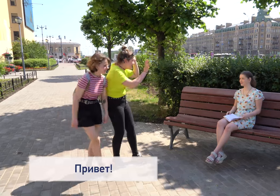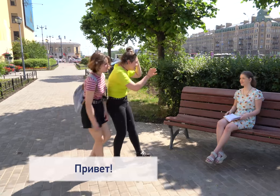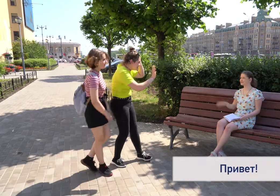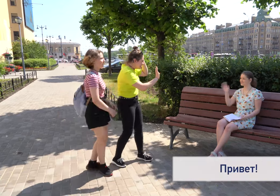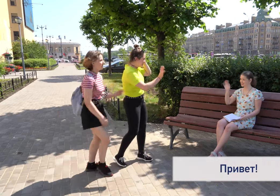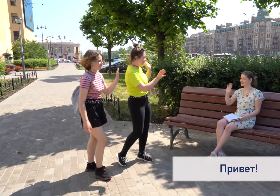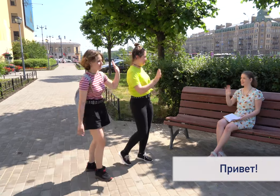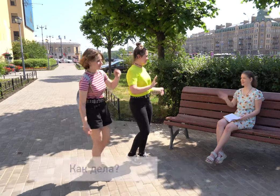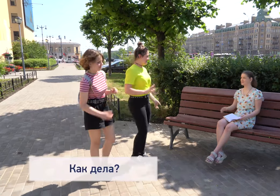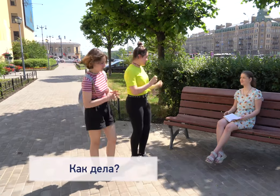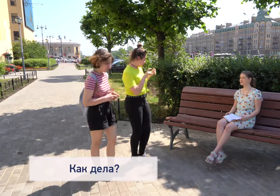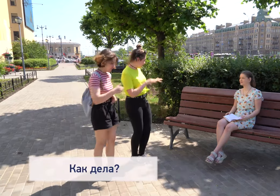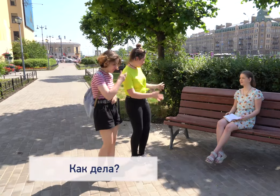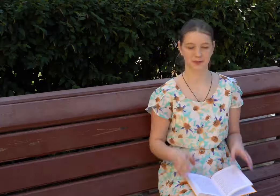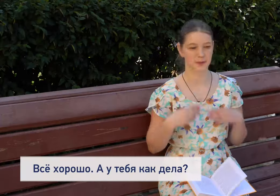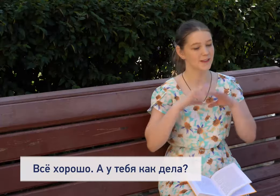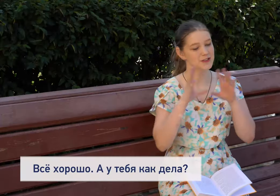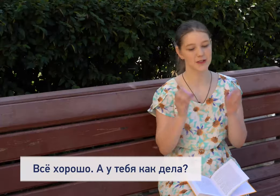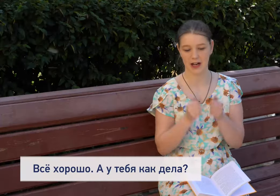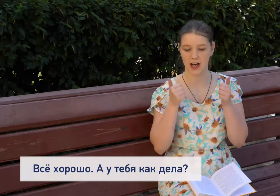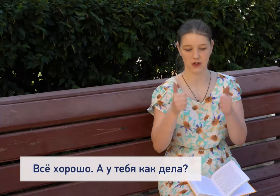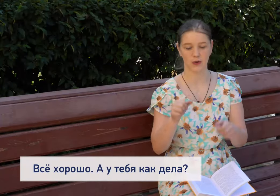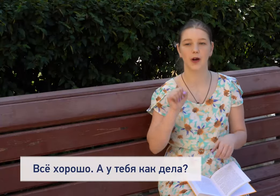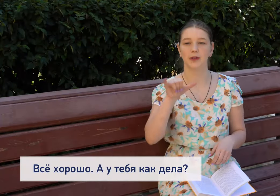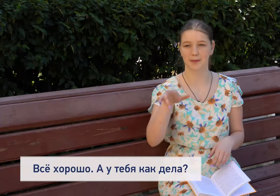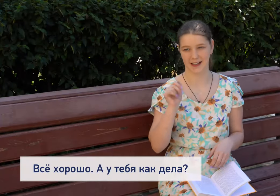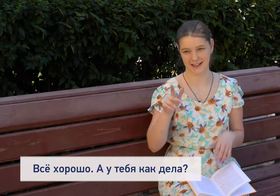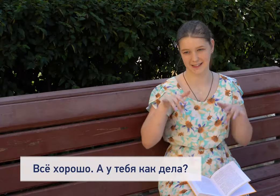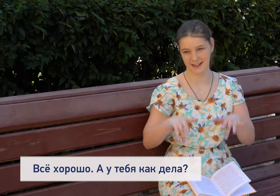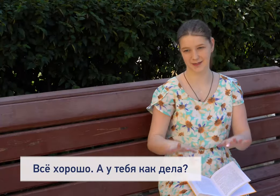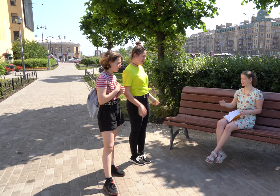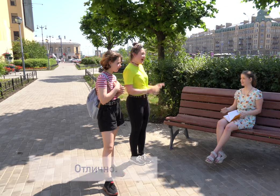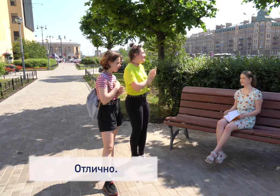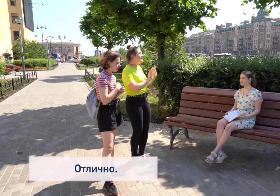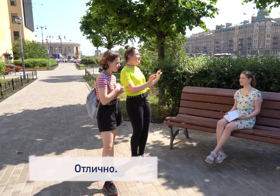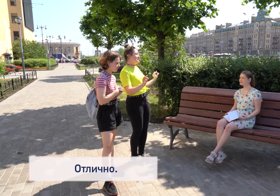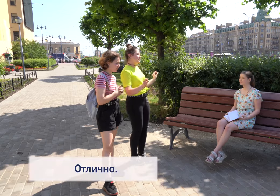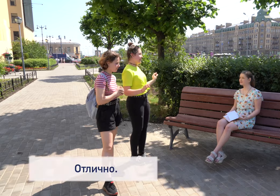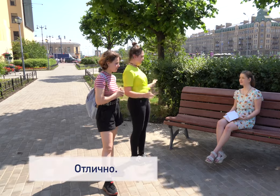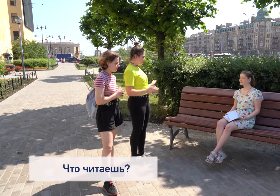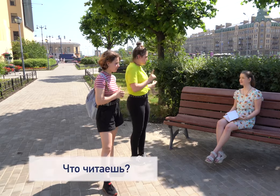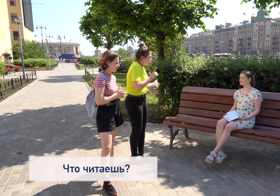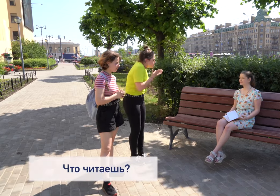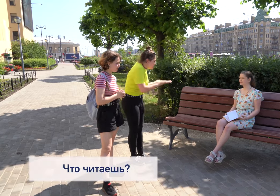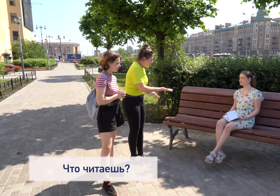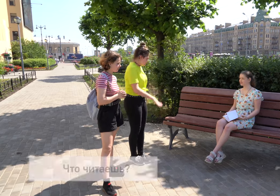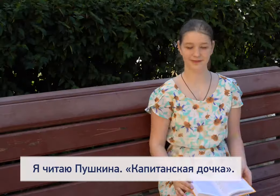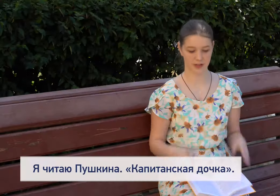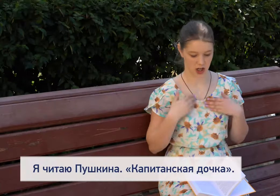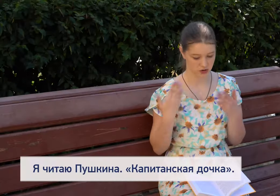Привет! Привет! Как дела? Все хорошо, а у тебя как дела? Отлично! Что читаешь? Я